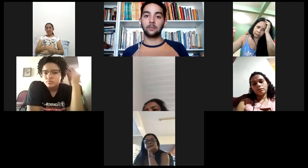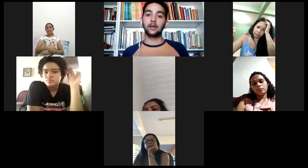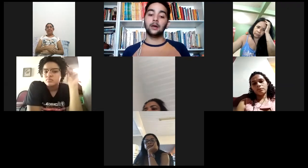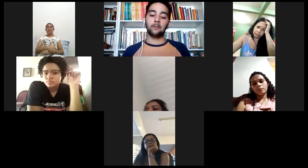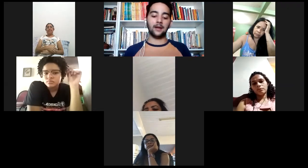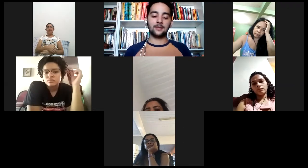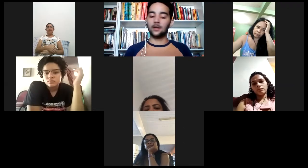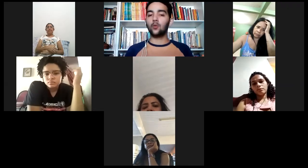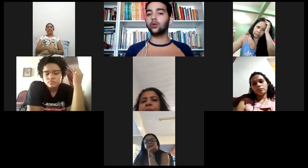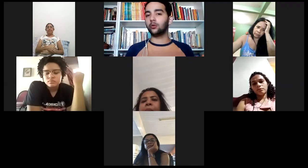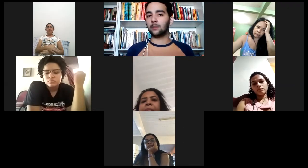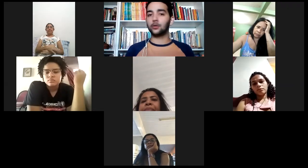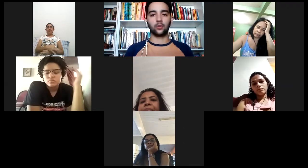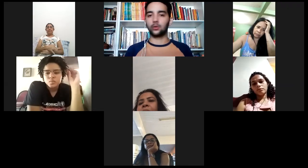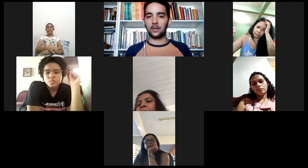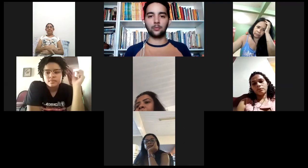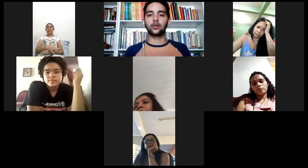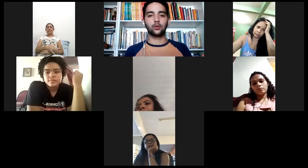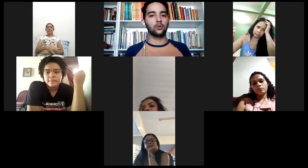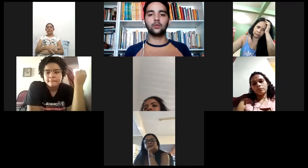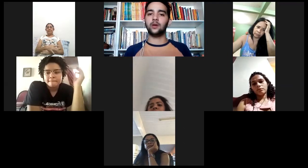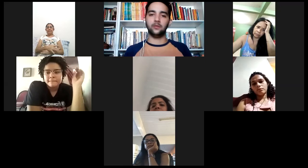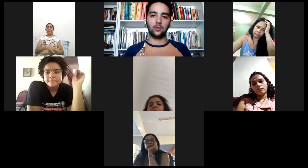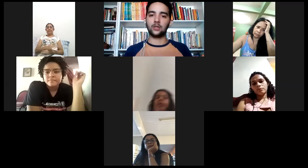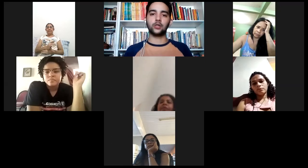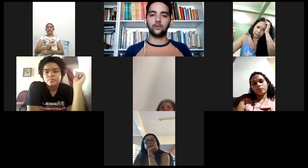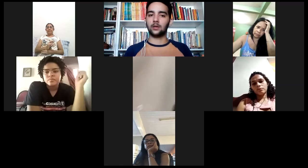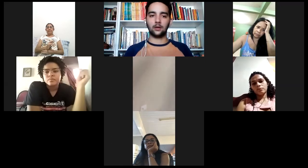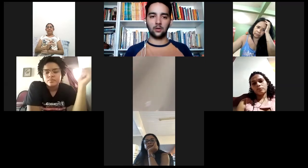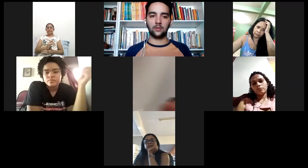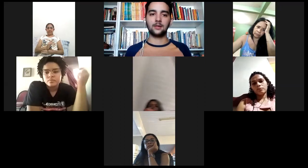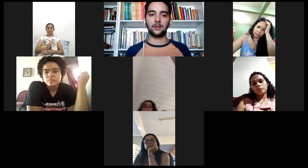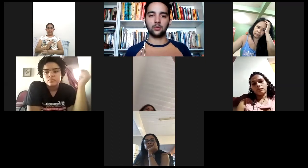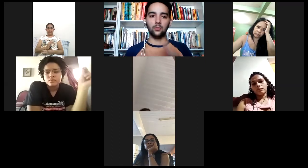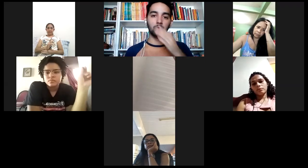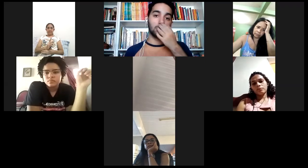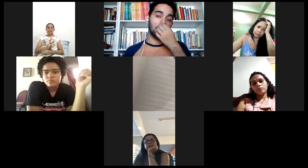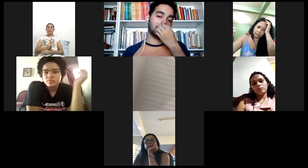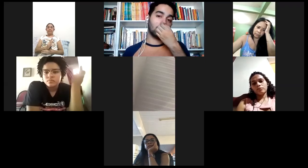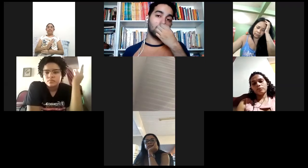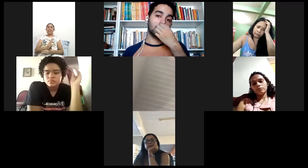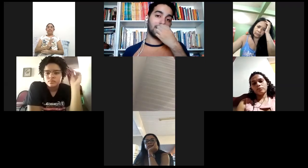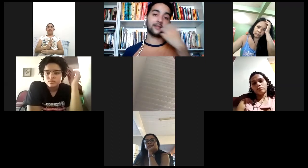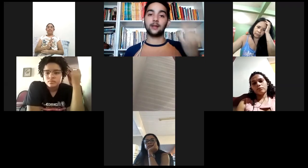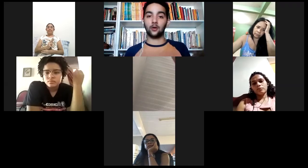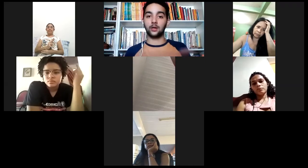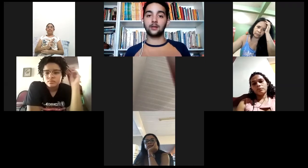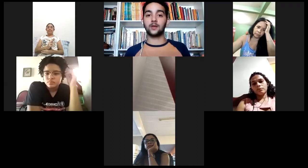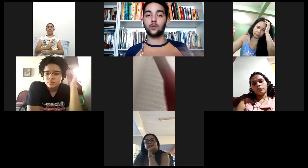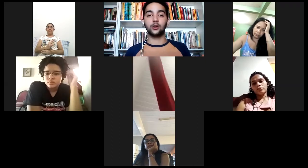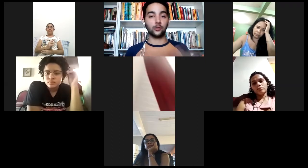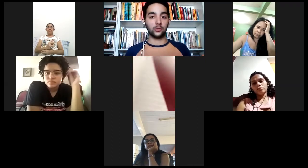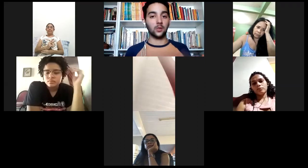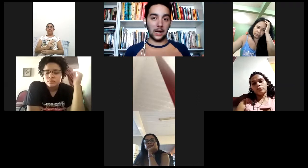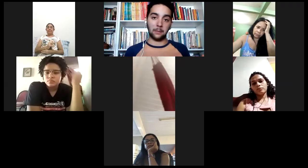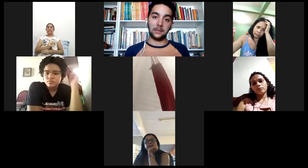extra. Mas não o conteúdo da apostila. O conteúdo da apostila todo mundo vai ver, o que a gente já viu até agora vai ser para todo mundo. Mas algumas partes teóricas vai ser